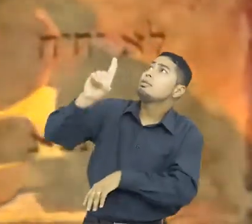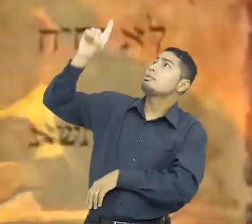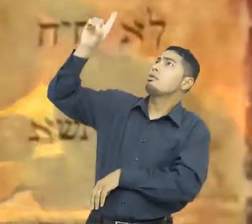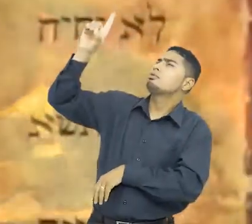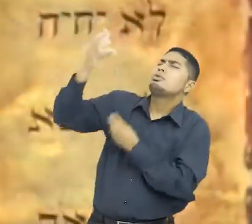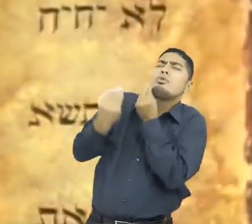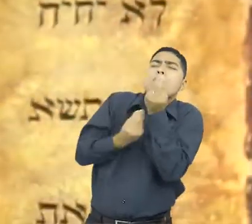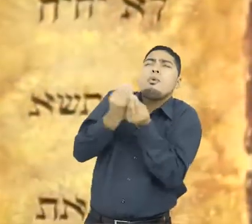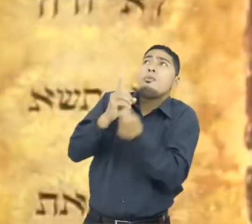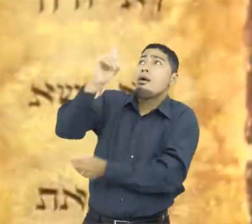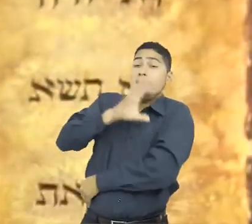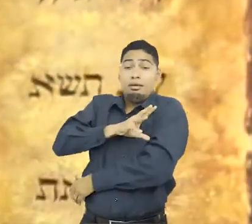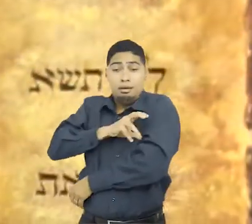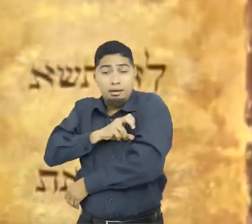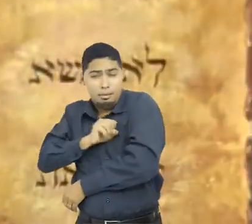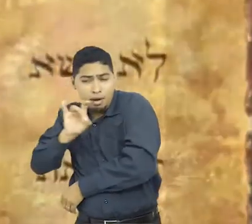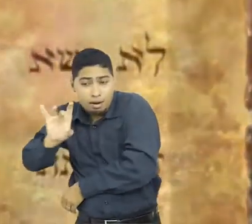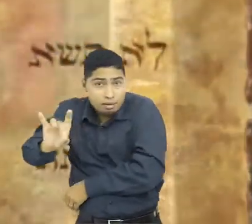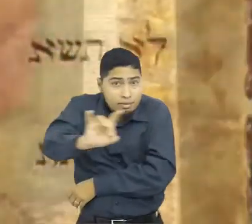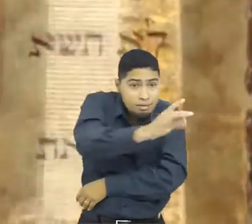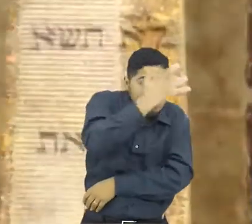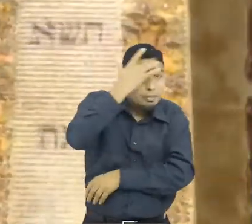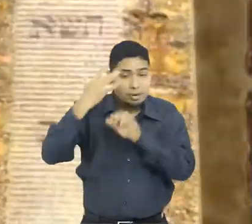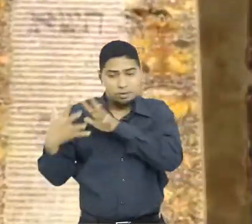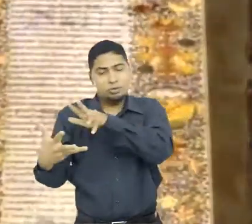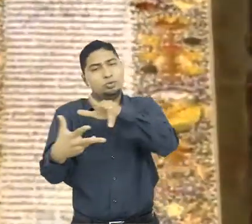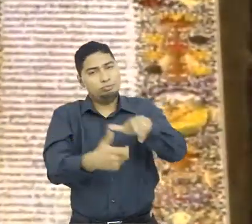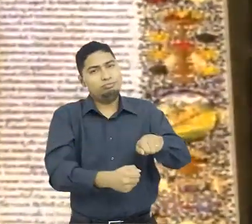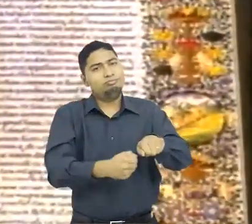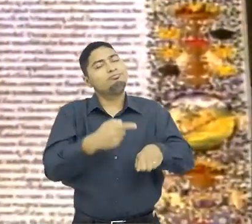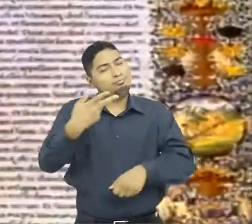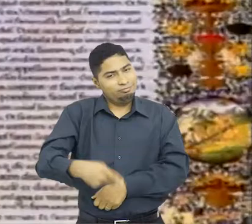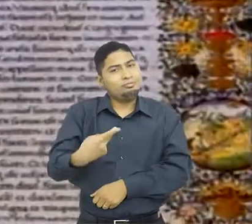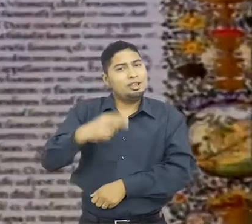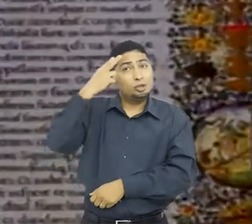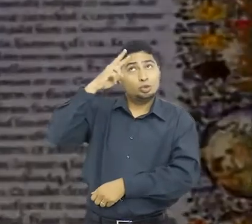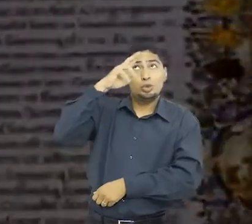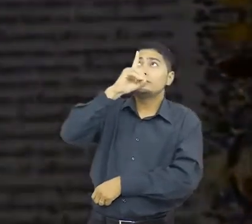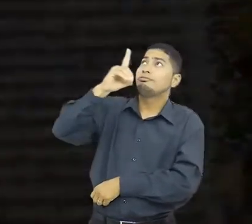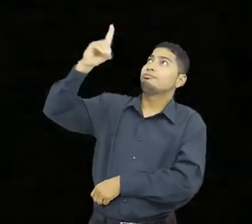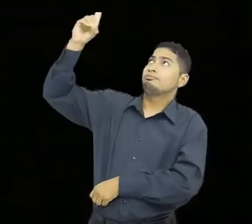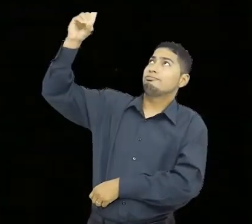ama a todas as pessoas do mundo. Esta é a história de Deus.